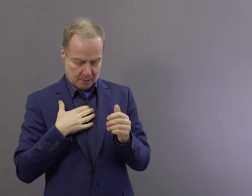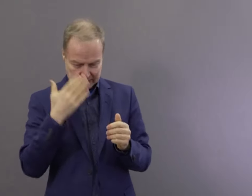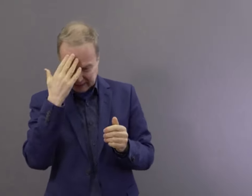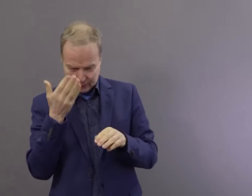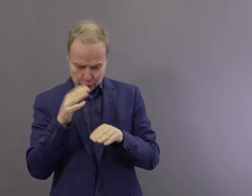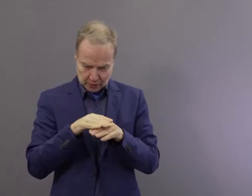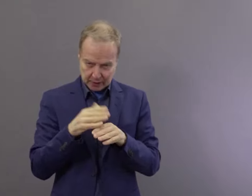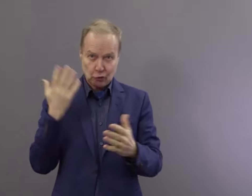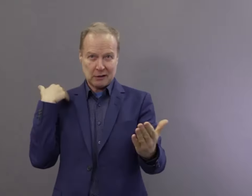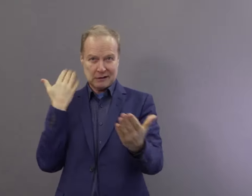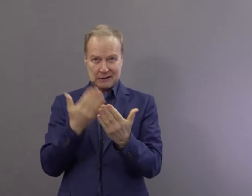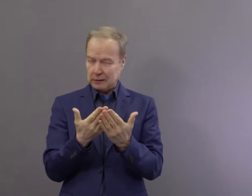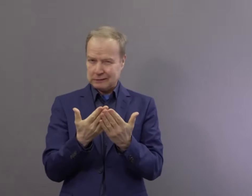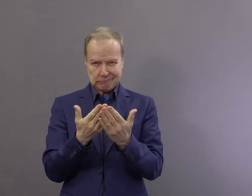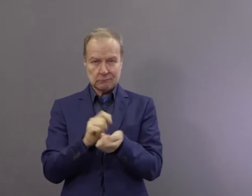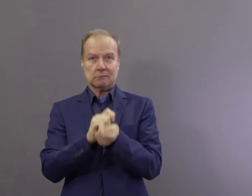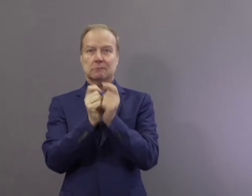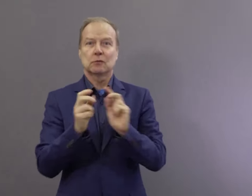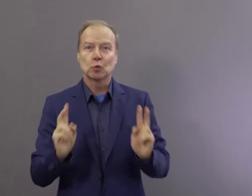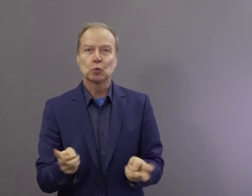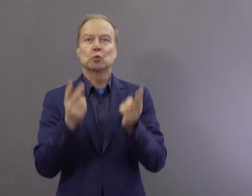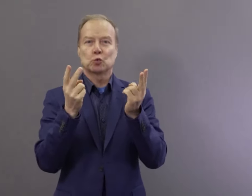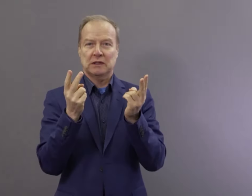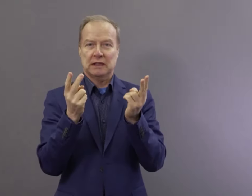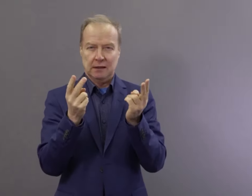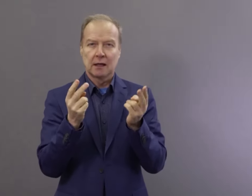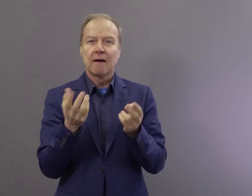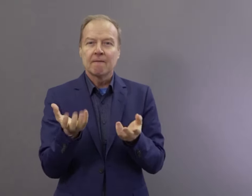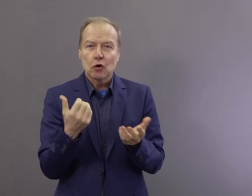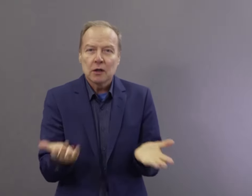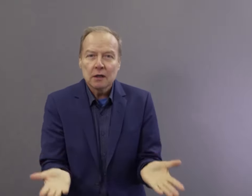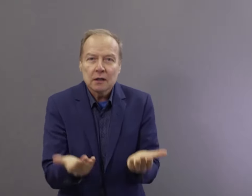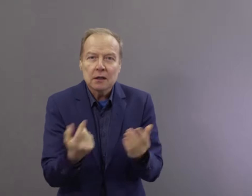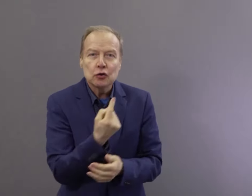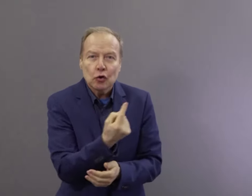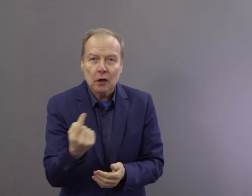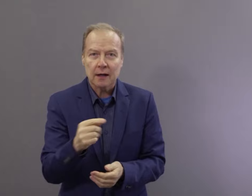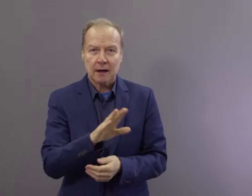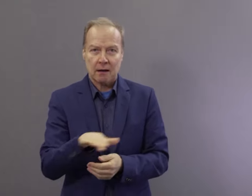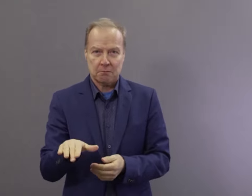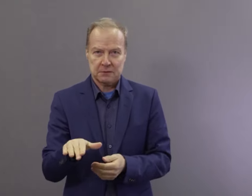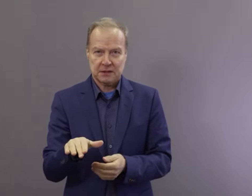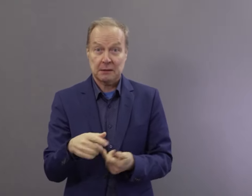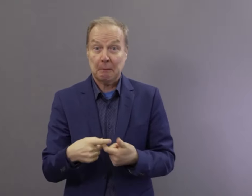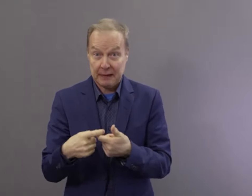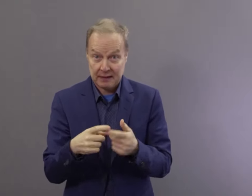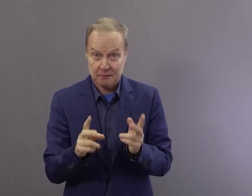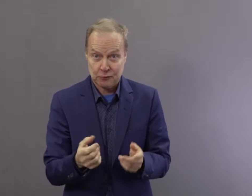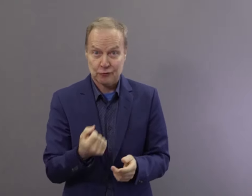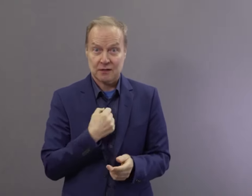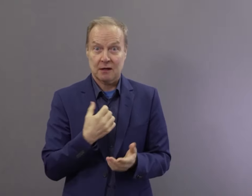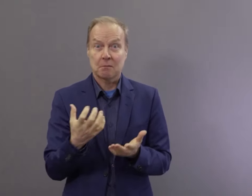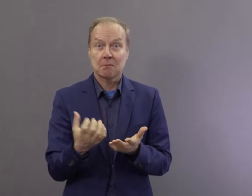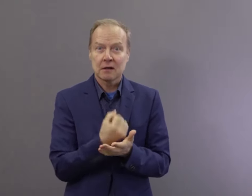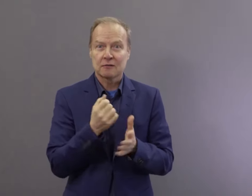yhteisöjen tai ryhmien, joita meidän yhteisö kantaa sisällään, niin sitä, mitä se on. Eli meidän täytyy tätä tietoa, me tarvitsemme, että me